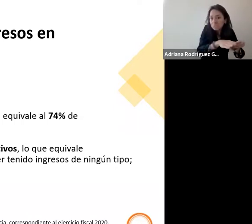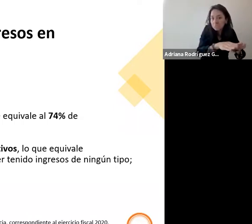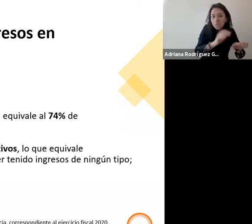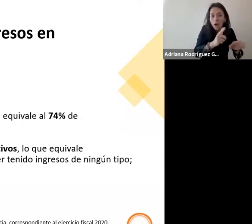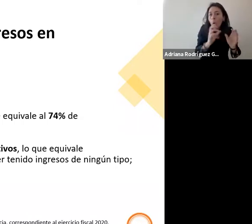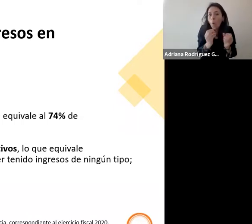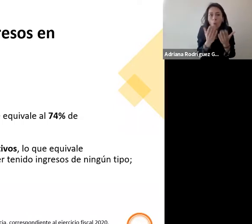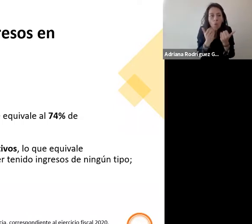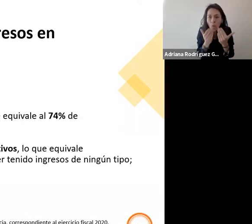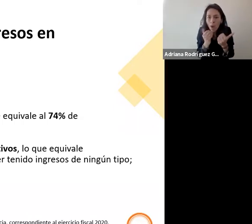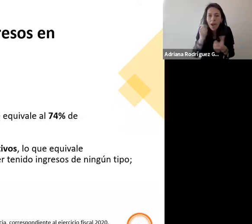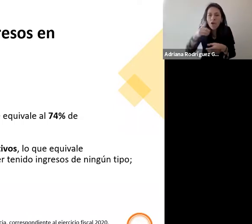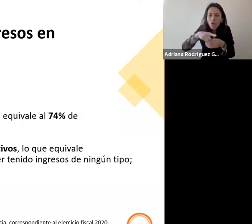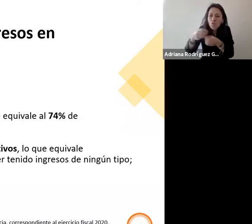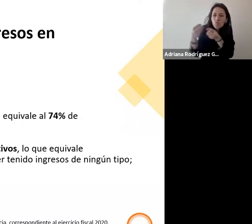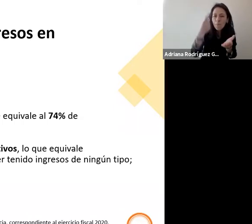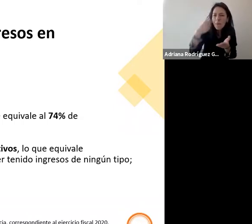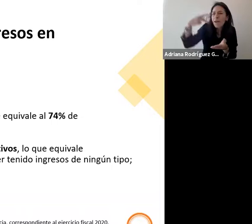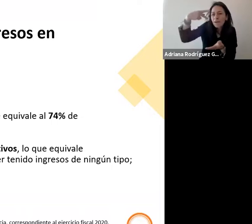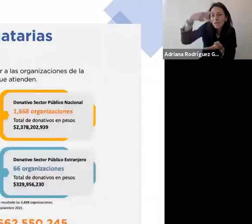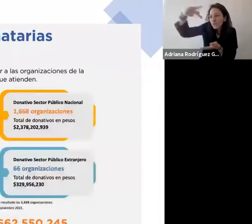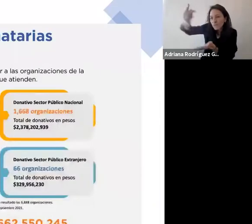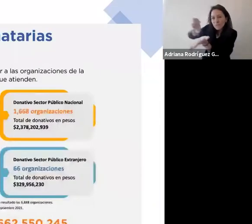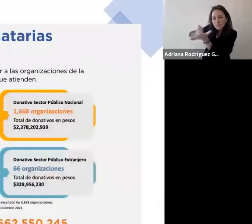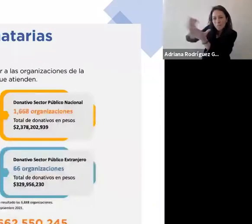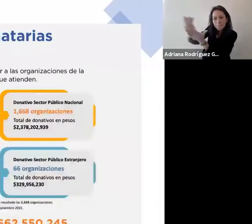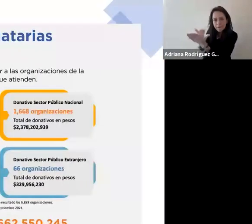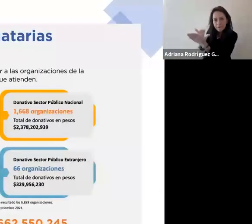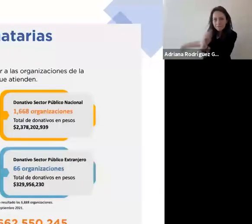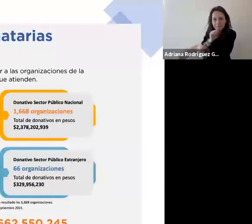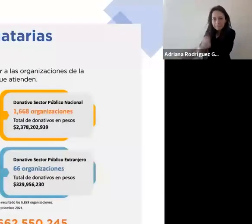Pasamos, por favor. Los donativos,